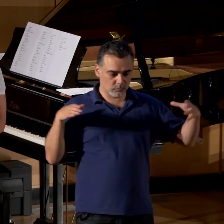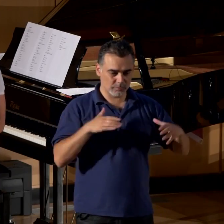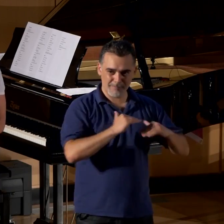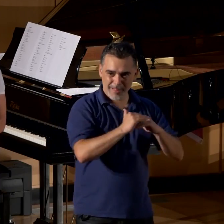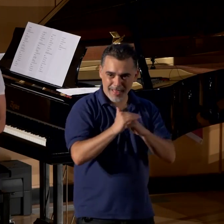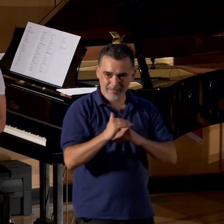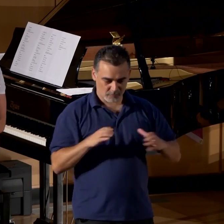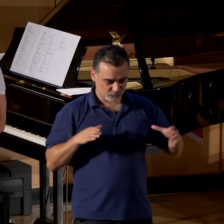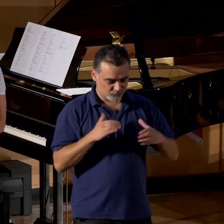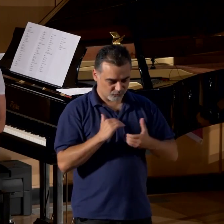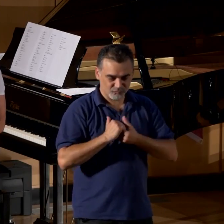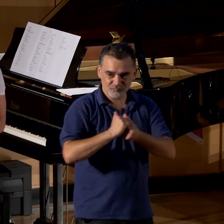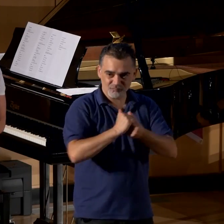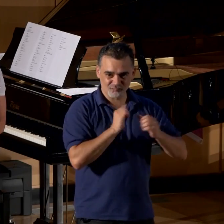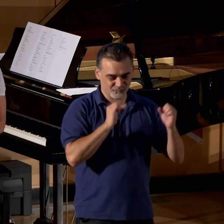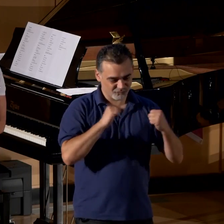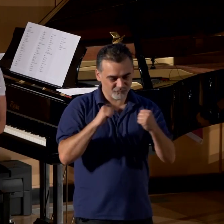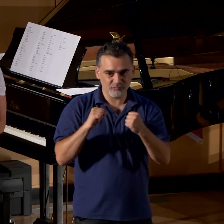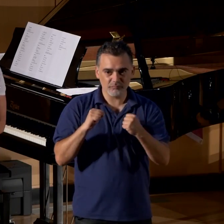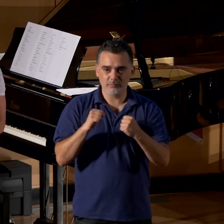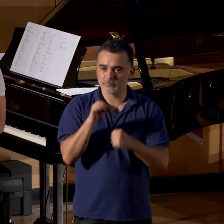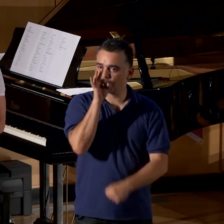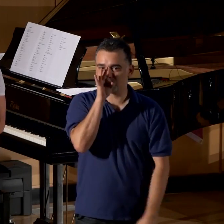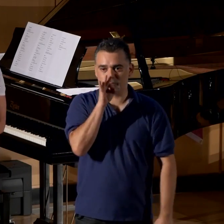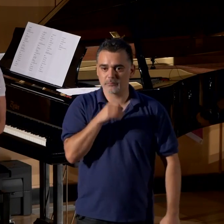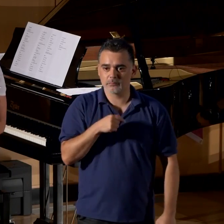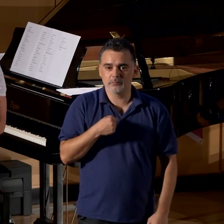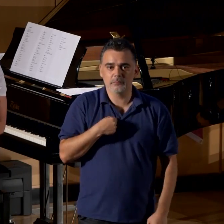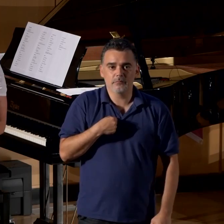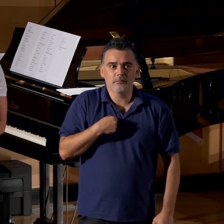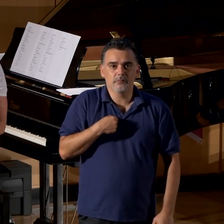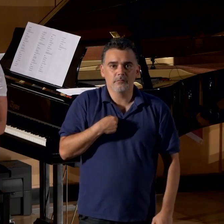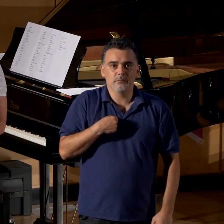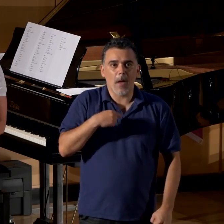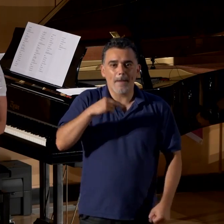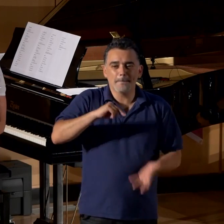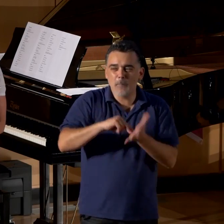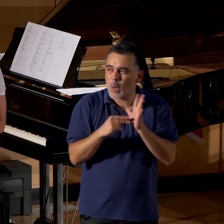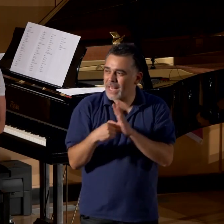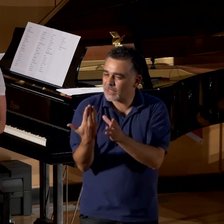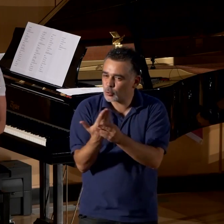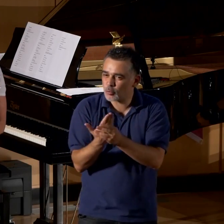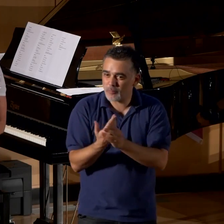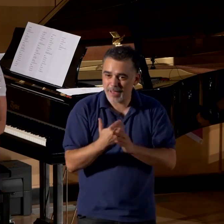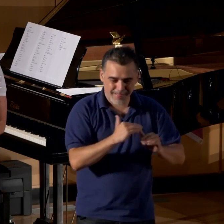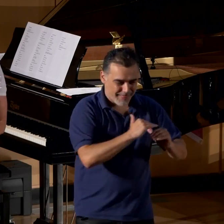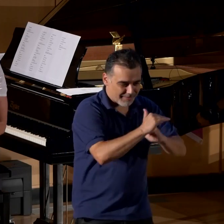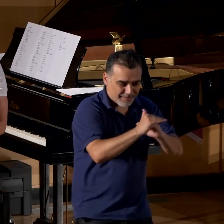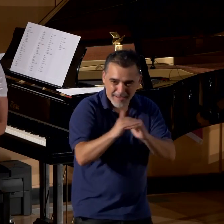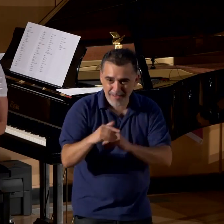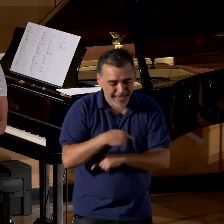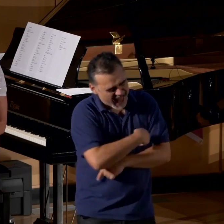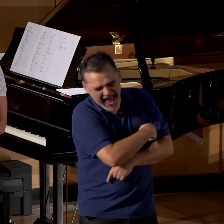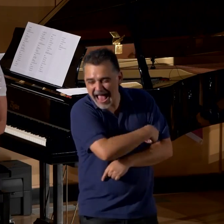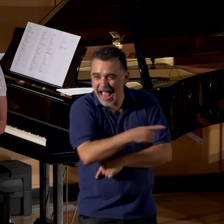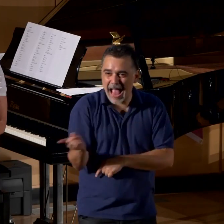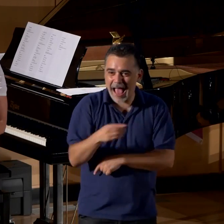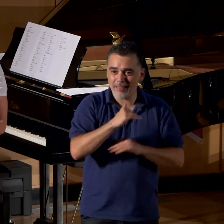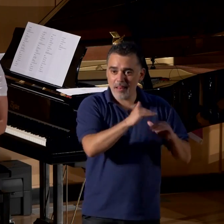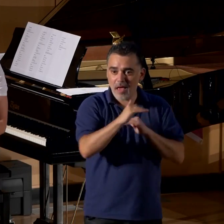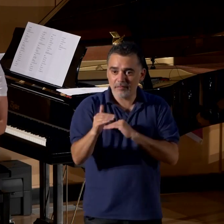müssen oder wollen, wäre uns das nicht gelungen. Ich kenne kein politisches Dokument, das derzeit mit den Ländern gemeinsam, also mit allen